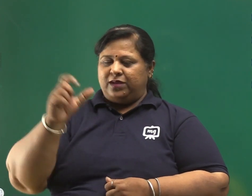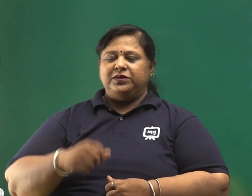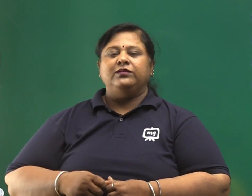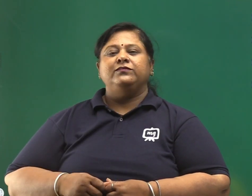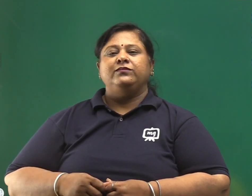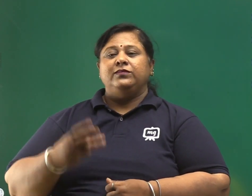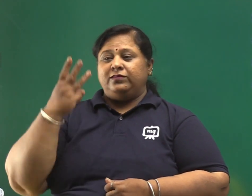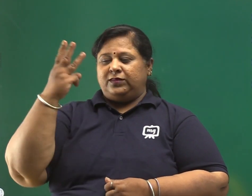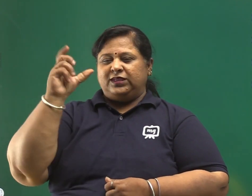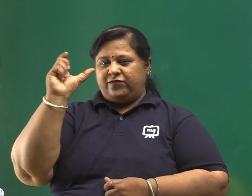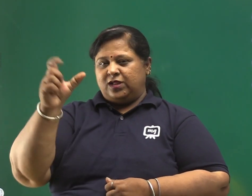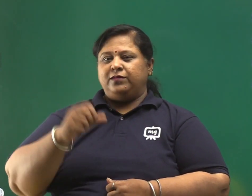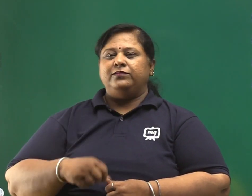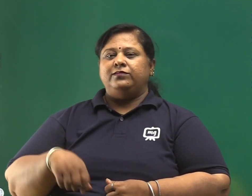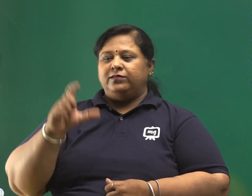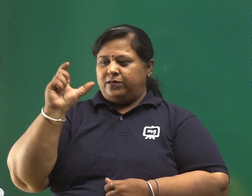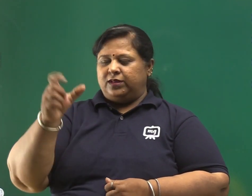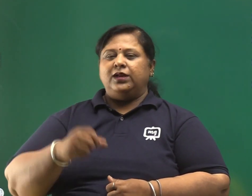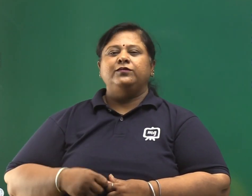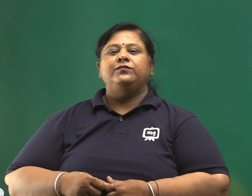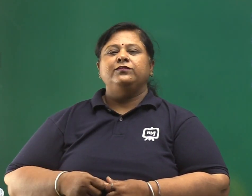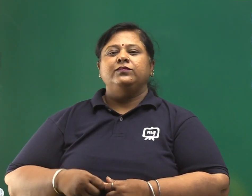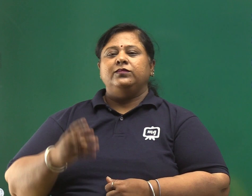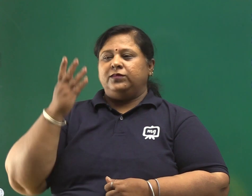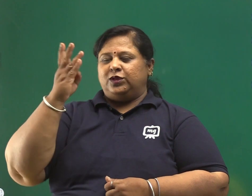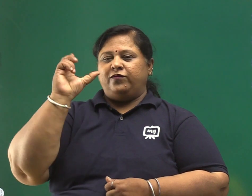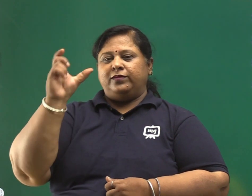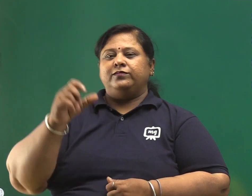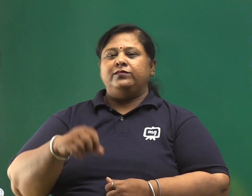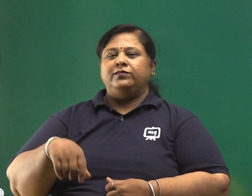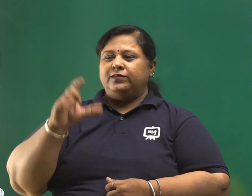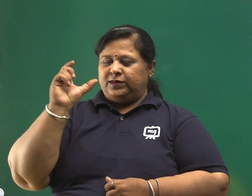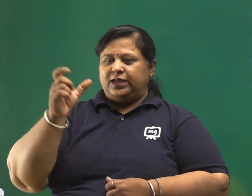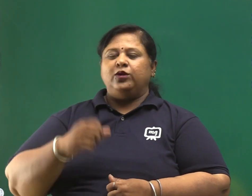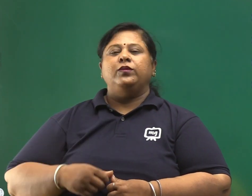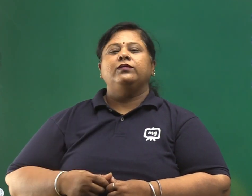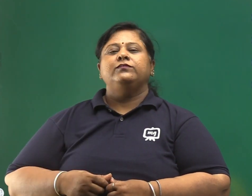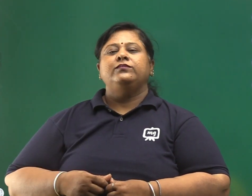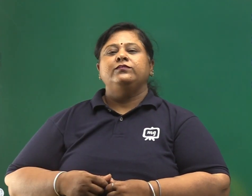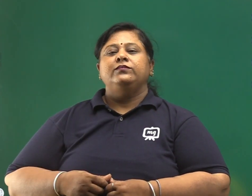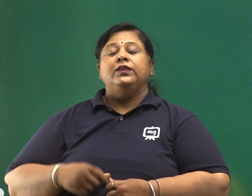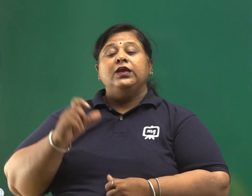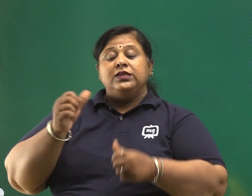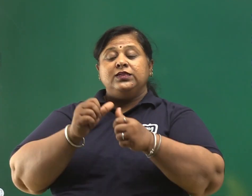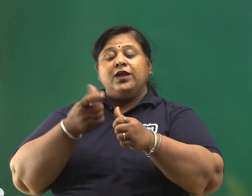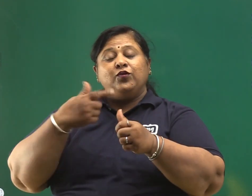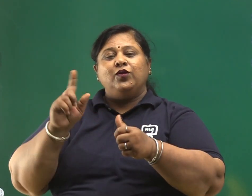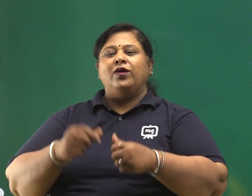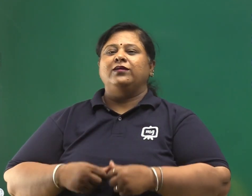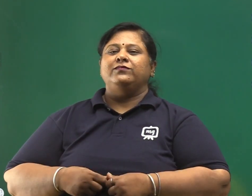प्रेमचंद। तीसरा विकल्प महादेवी वर्मा और चौथा विकल्प जैनेन्द्र कुमार। सही उत्तर